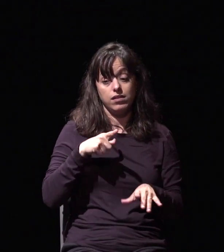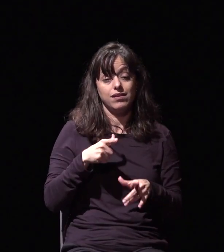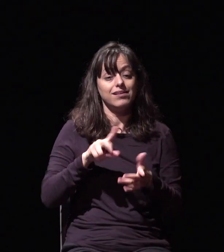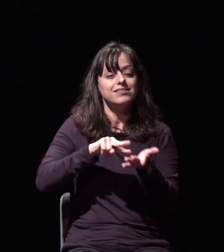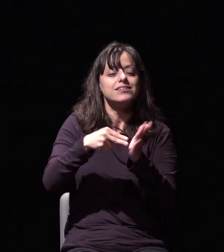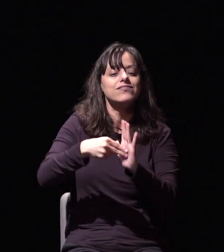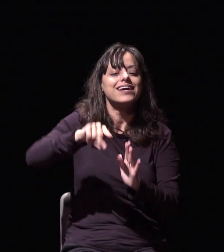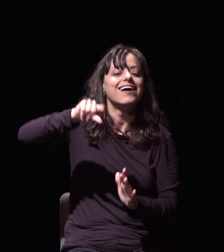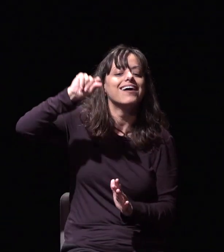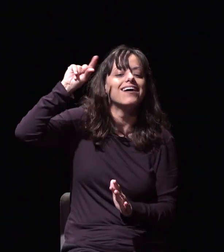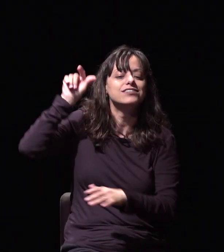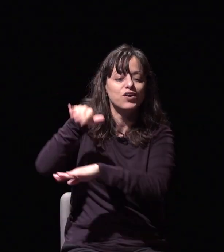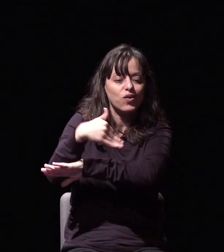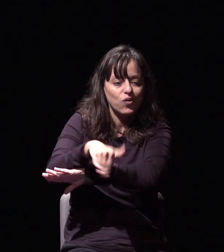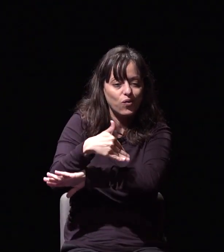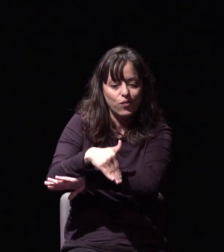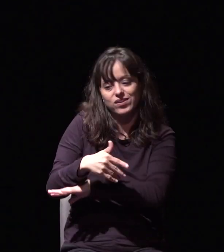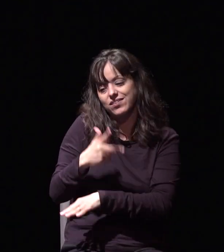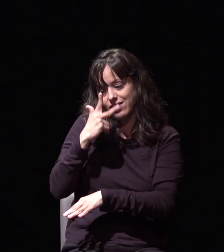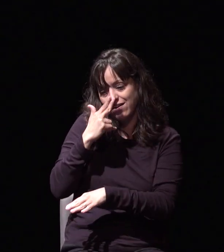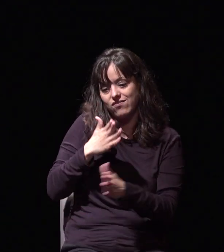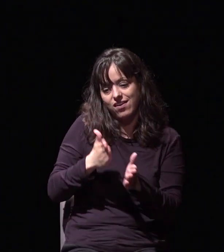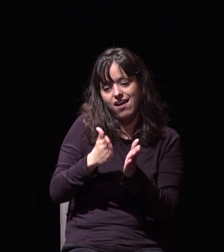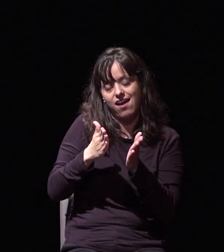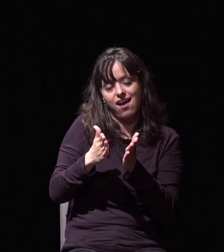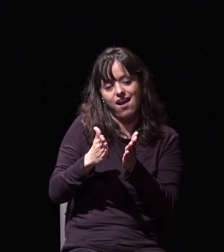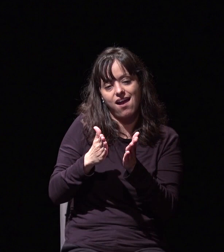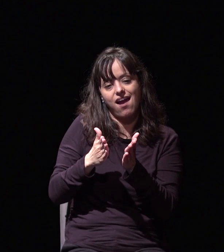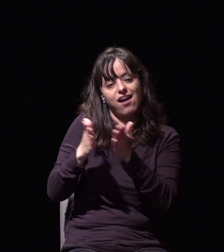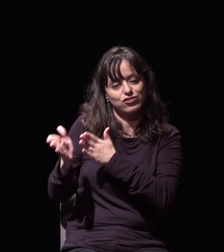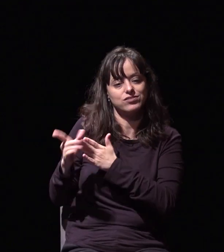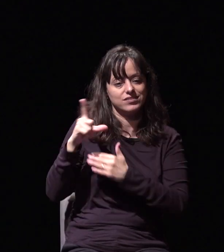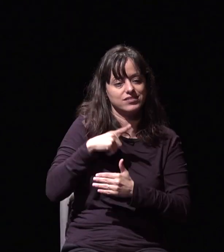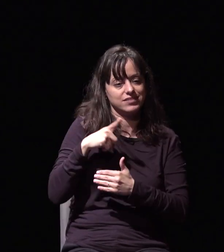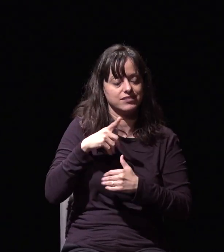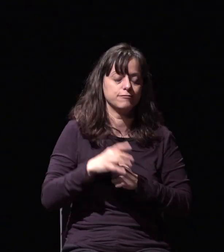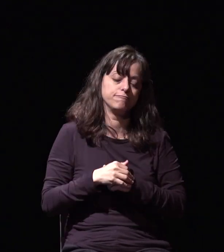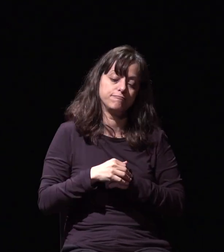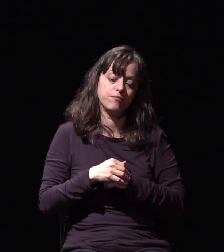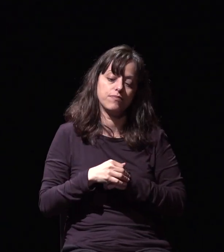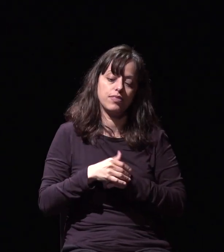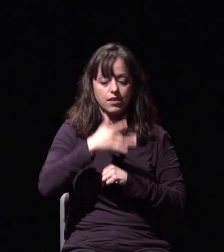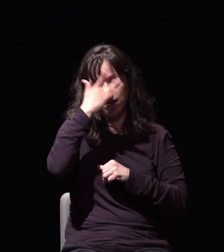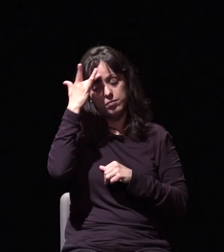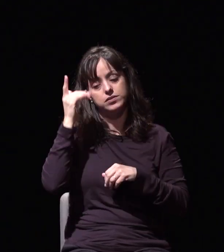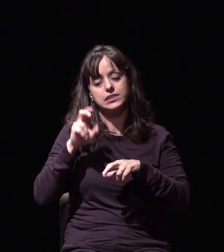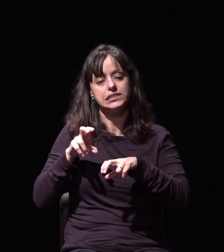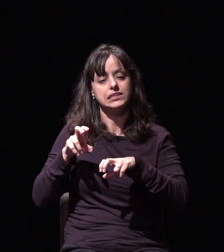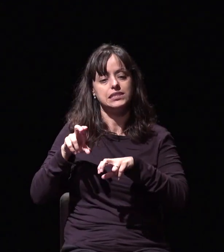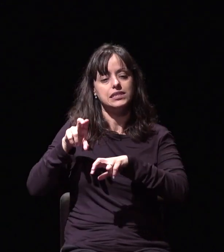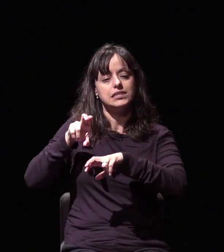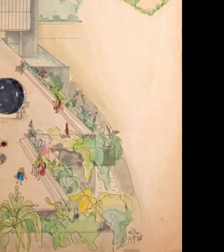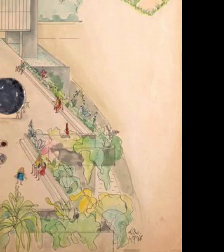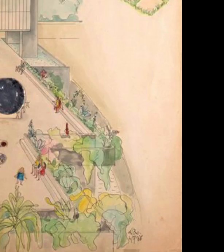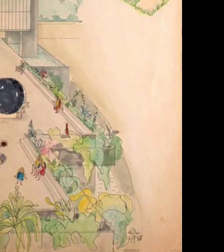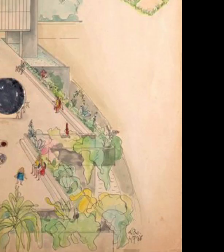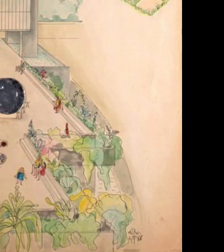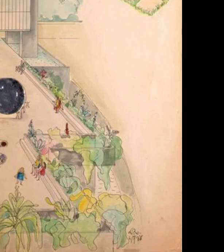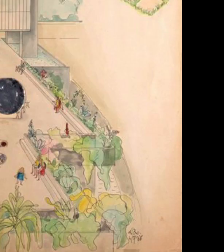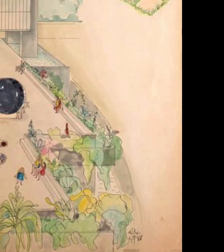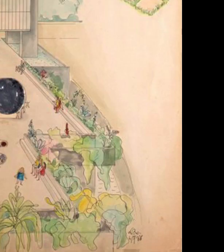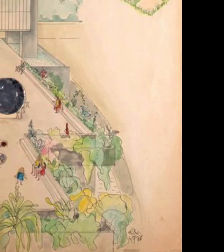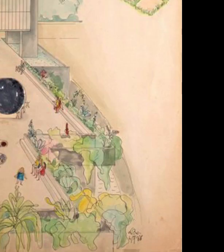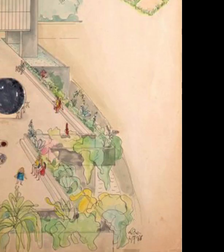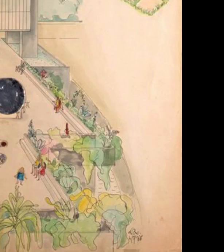ao lado do desenho. Vocês veem aqui à direita. Nele, gente sentada, conversando, crianças